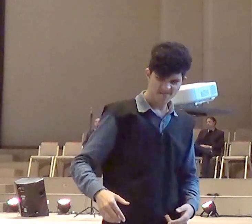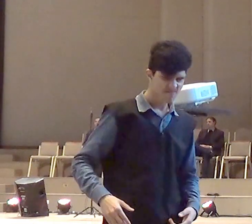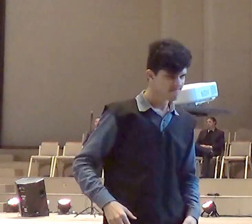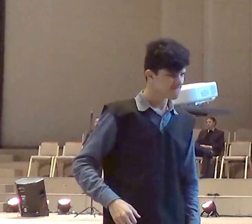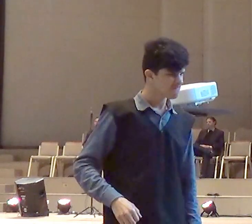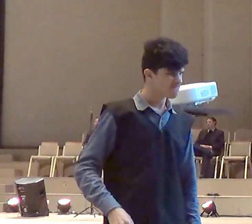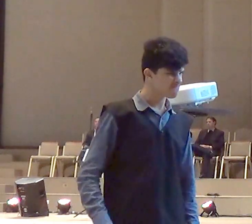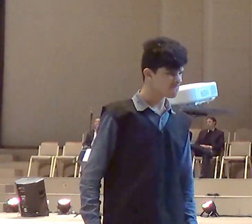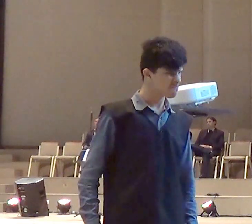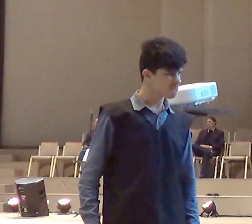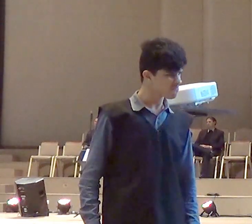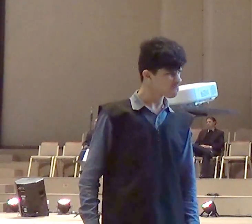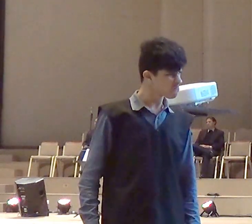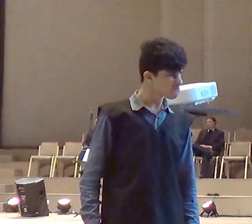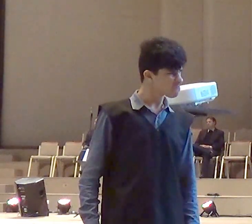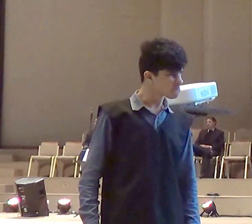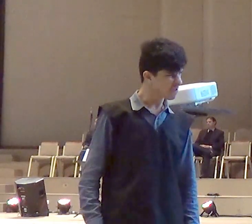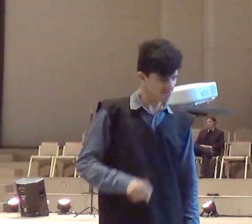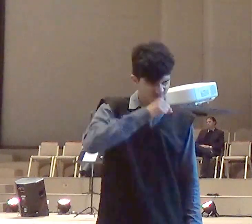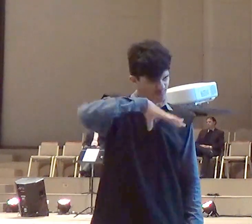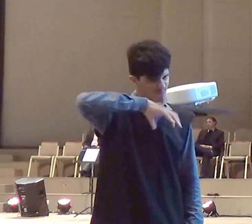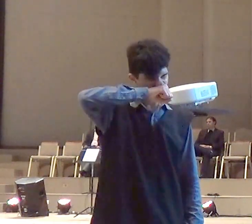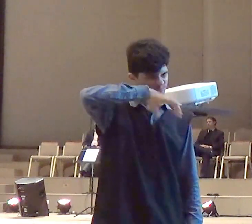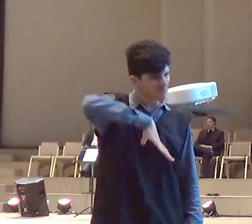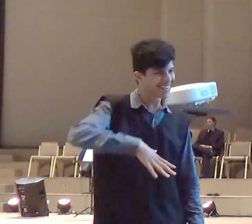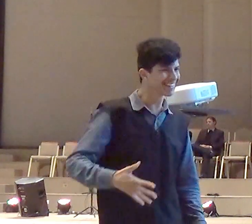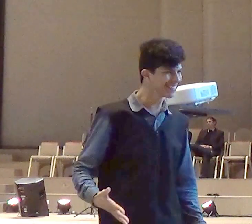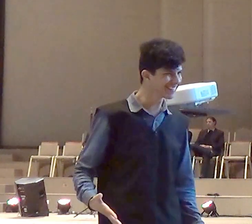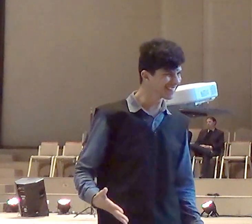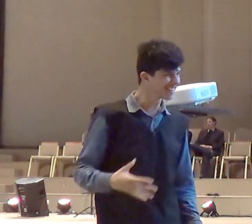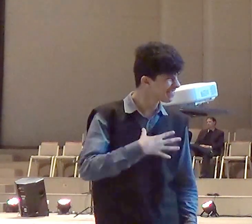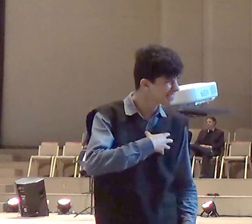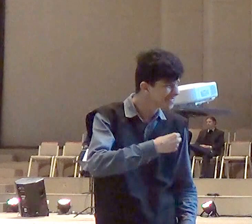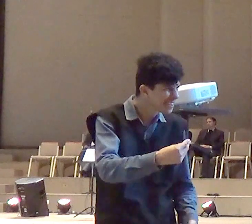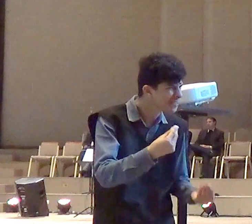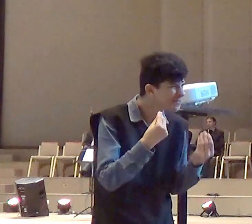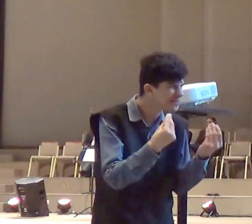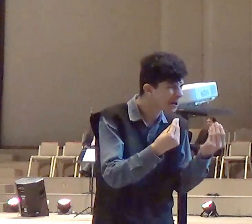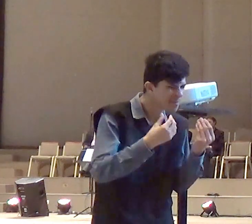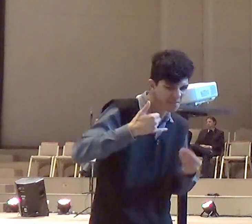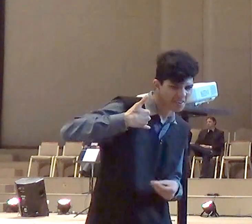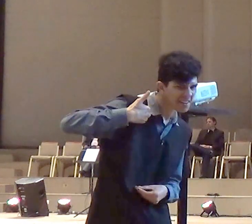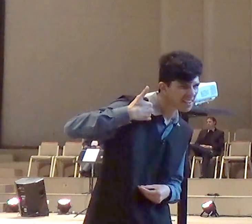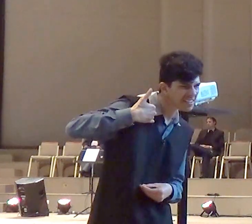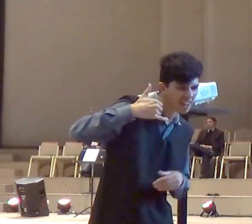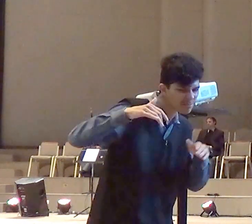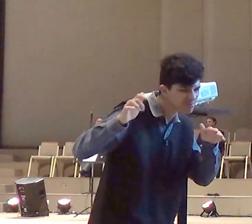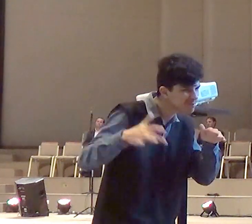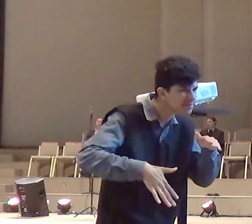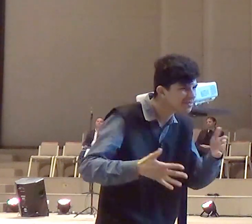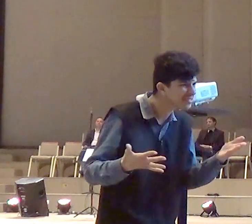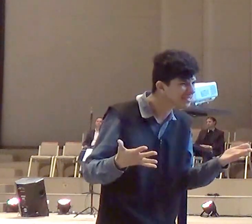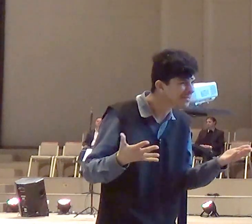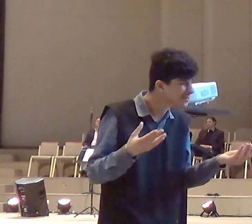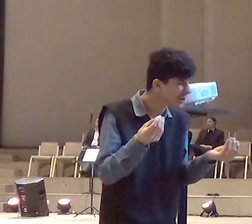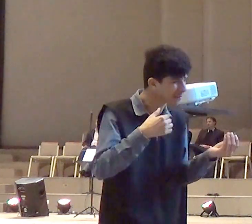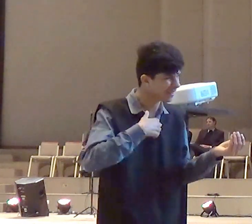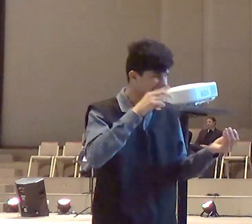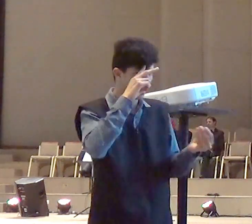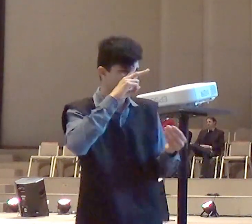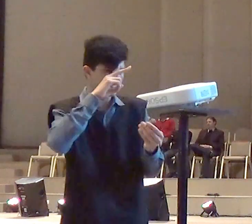de pé isso ilustra não é a natureza humana